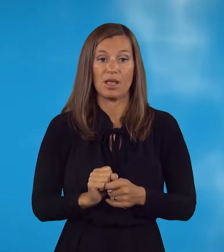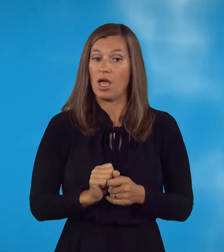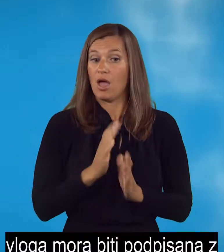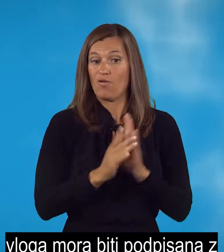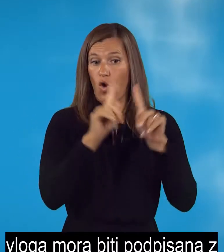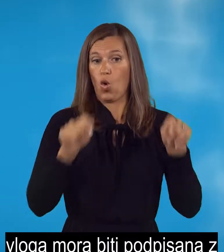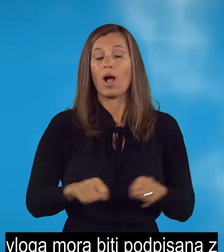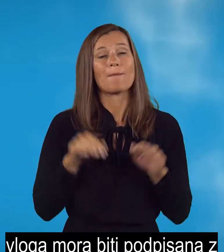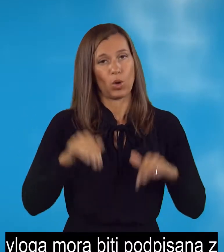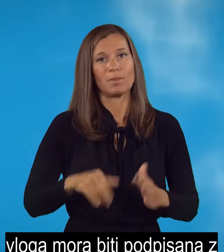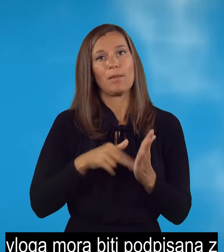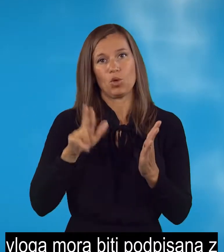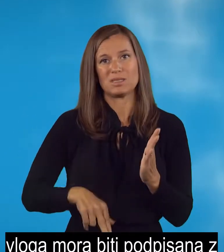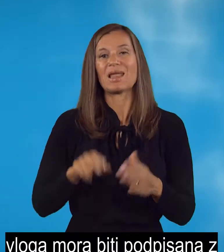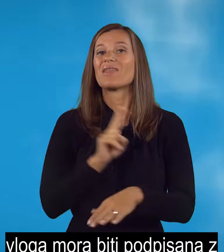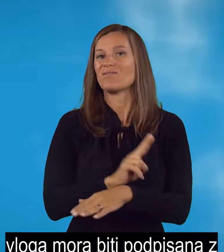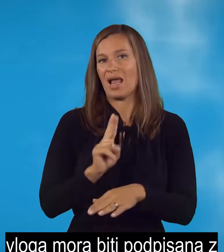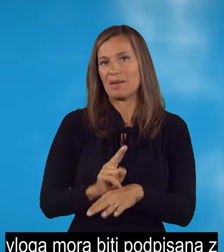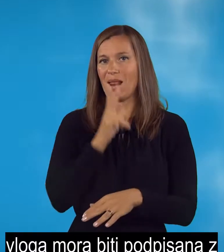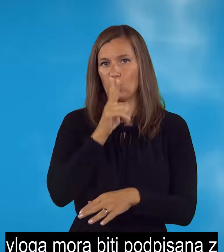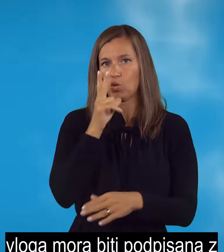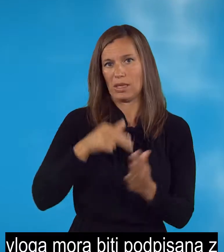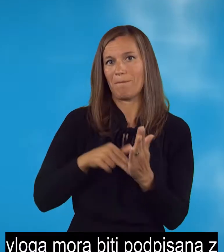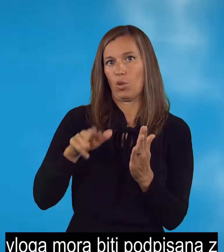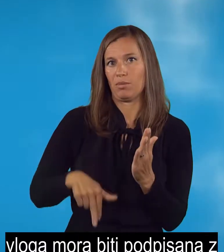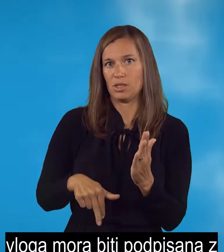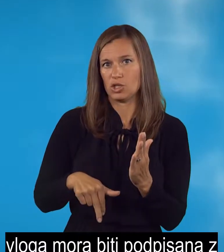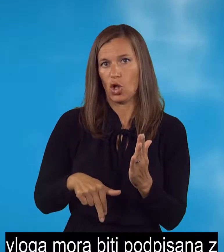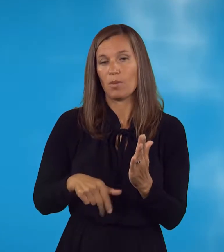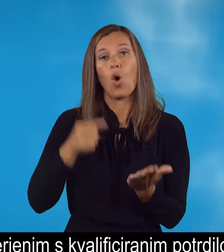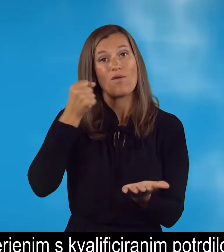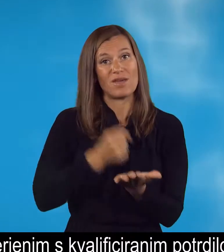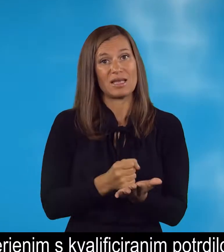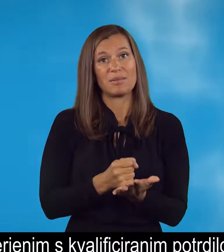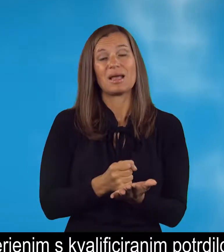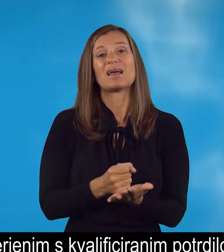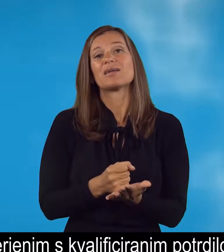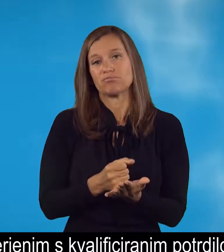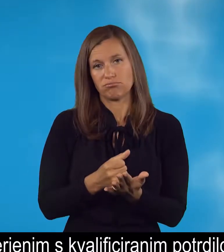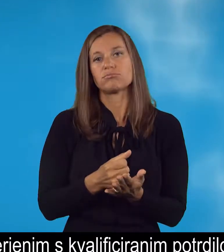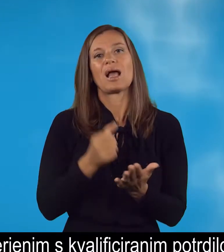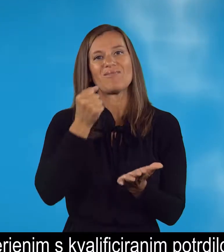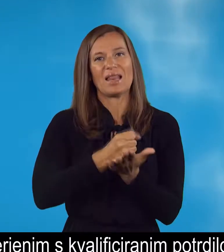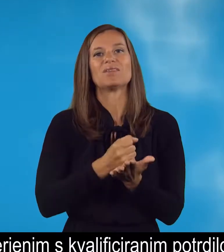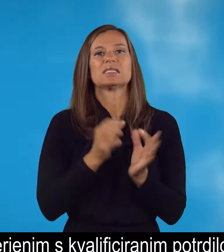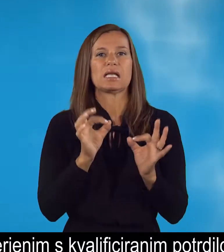Vloga mora biti podpisana z varnim elektronskim podpisom, overjenim s kvalificiranim potrdilom.